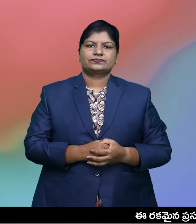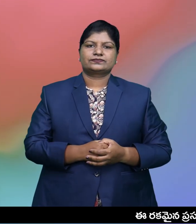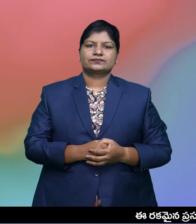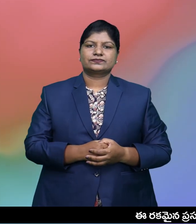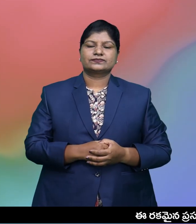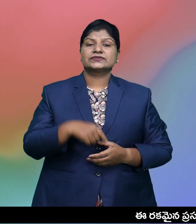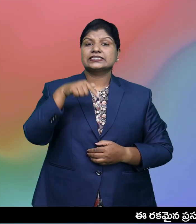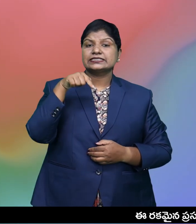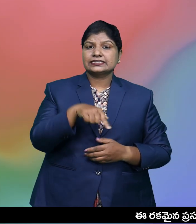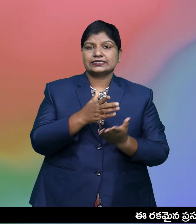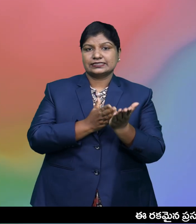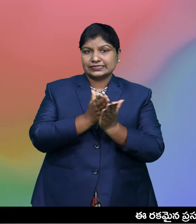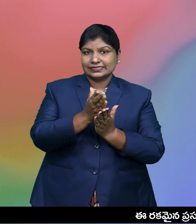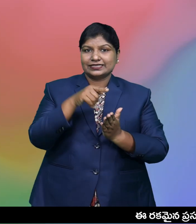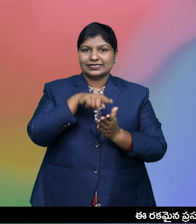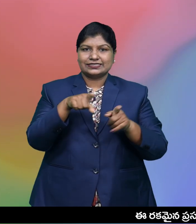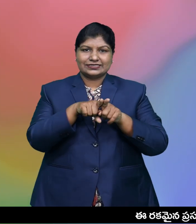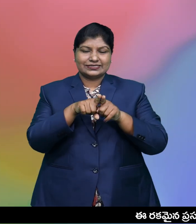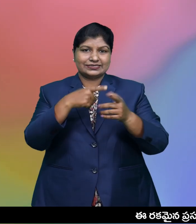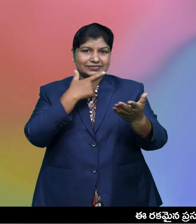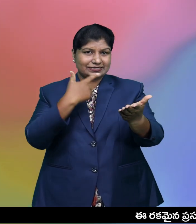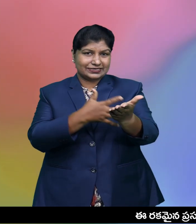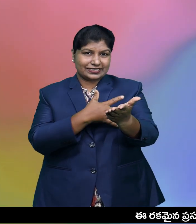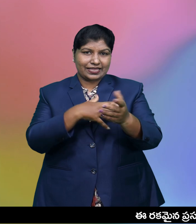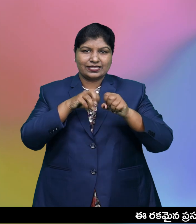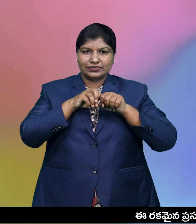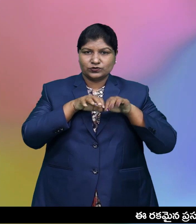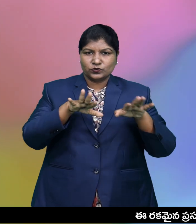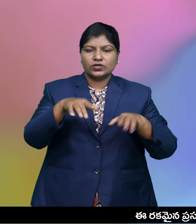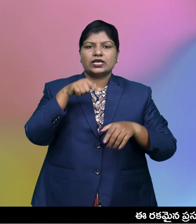ఈ రకమైన ప్రసరణను సింగిల్ సర్క్యులేషన్ అంటారు.